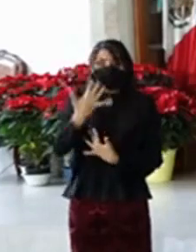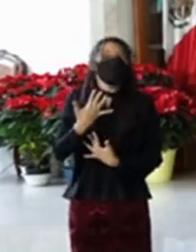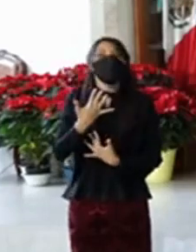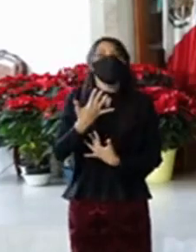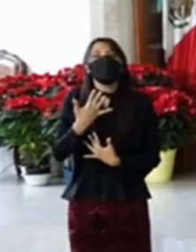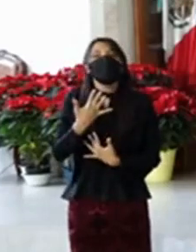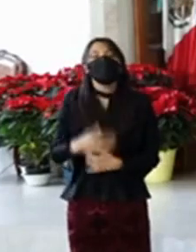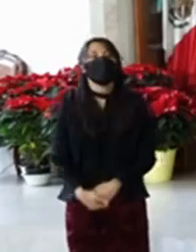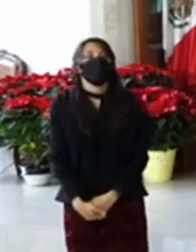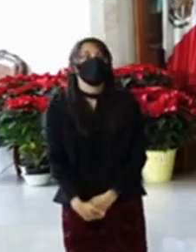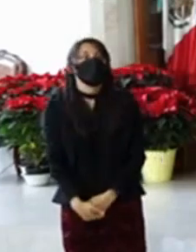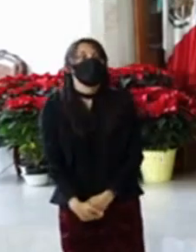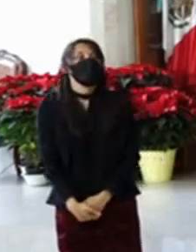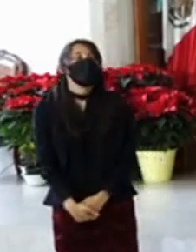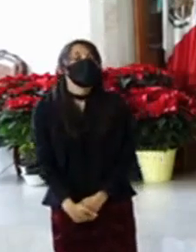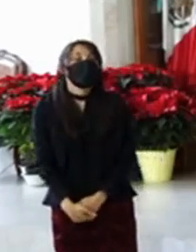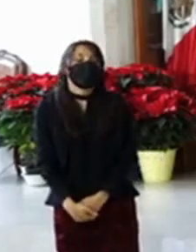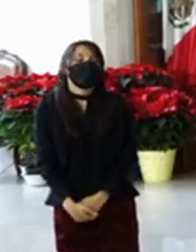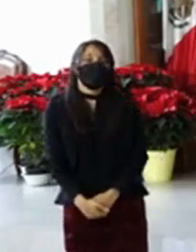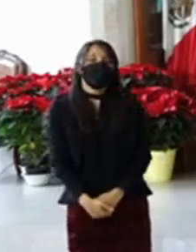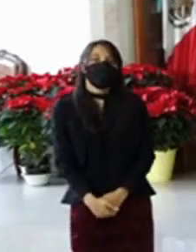Cuando hay desdén de los religiosos,